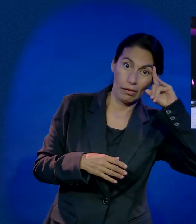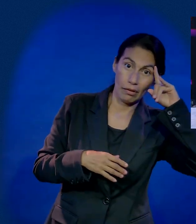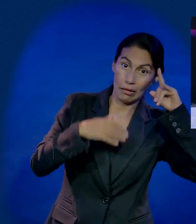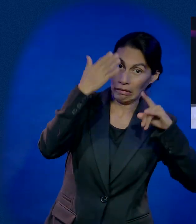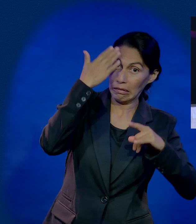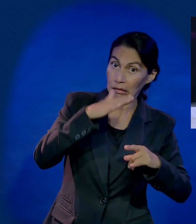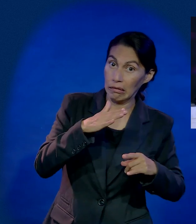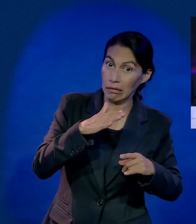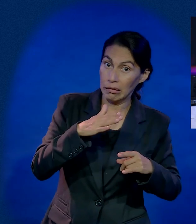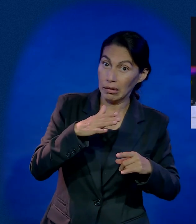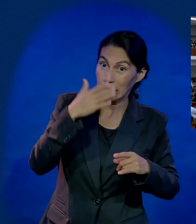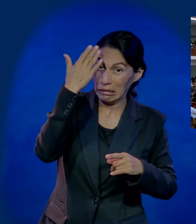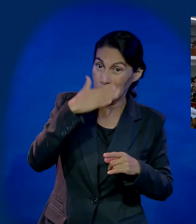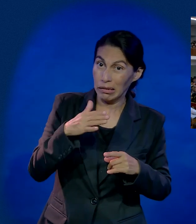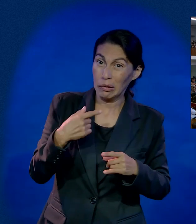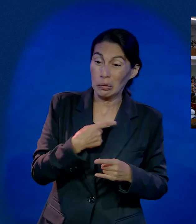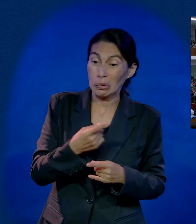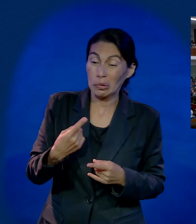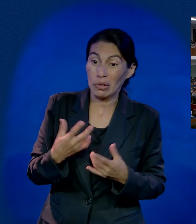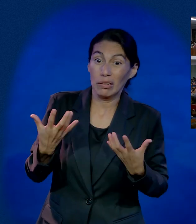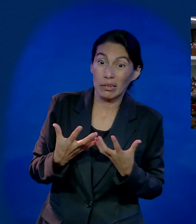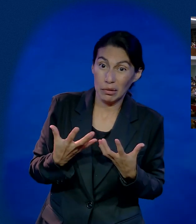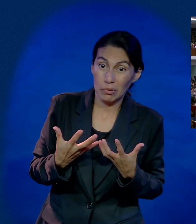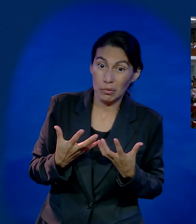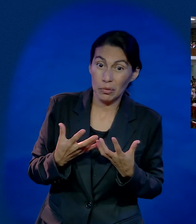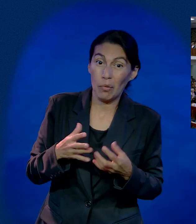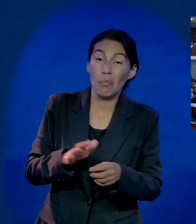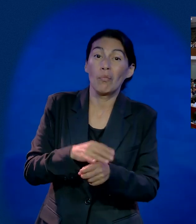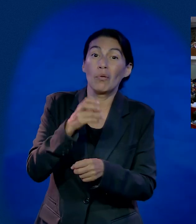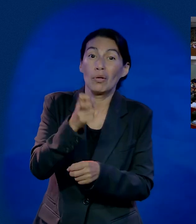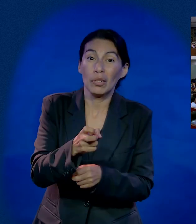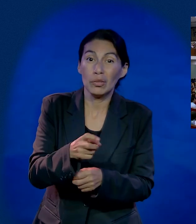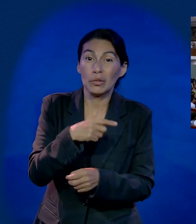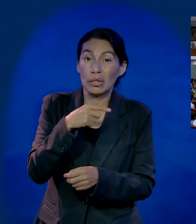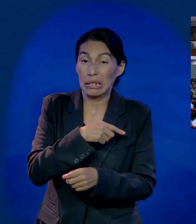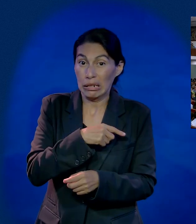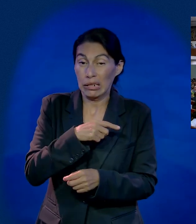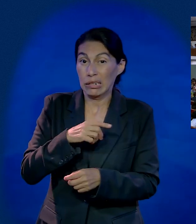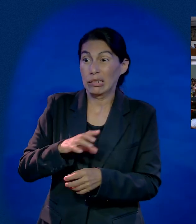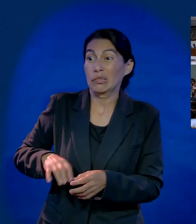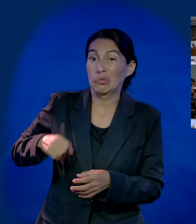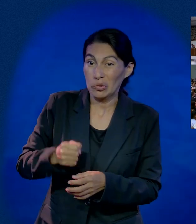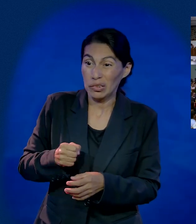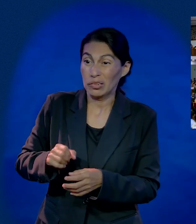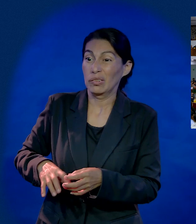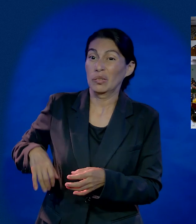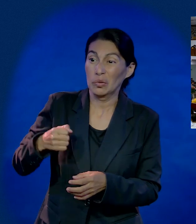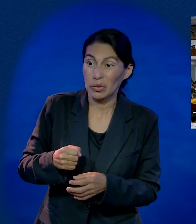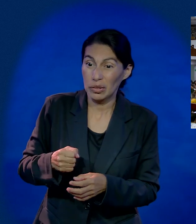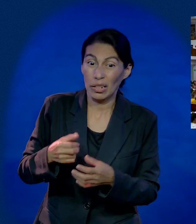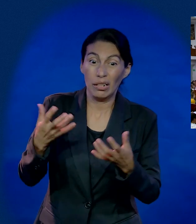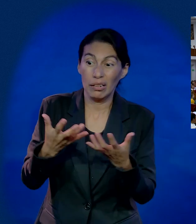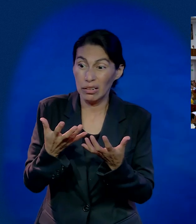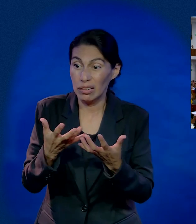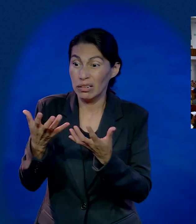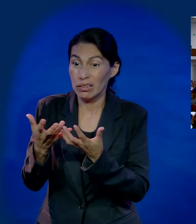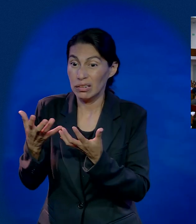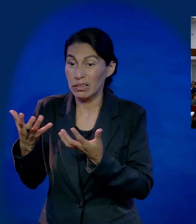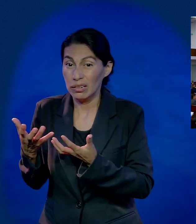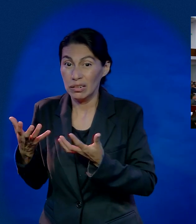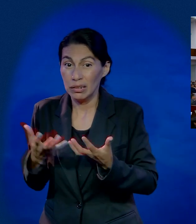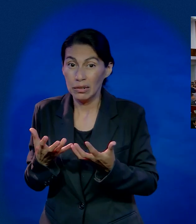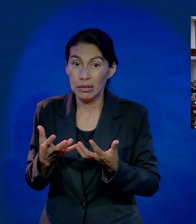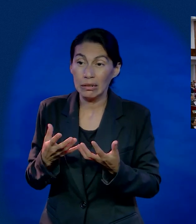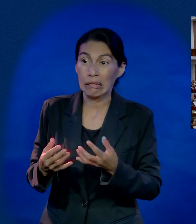El diablo sabe eso y sabe cómo funcionamos. Por eso se esfuerza profundamente, constantemente,